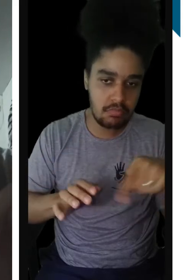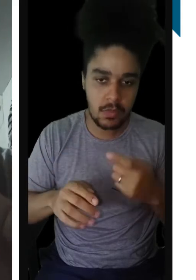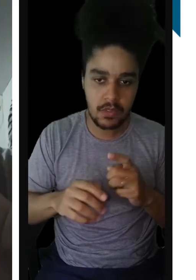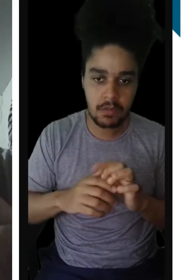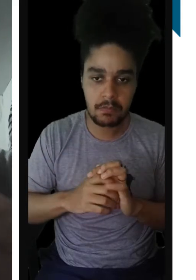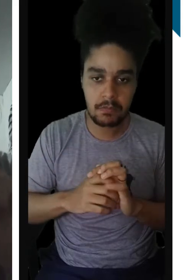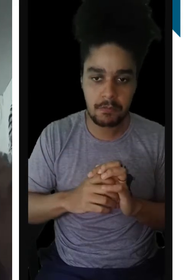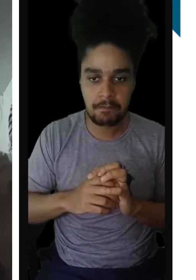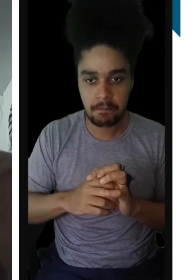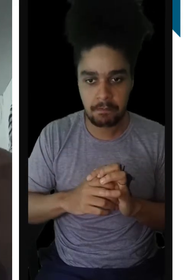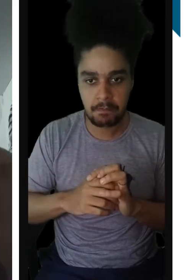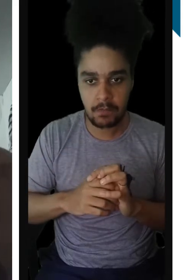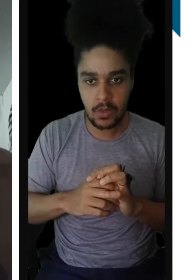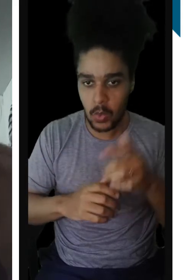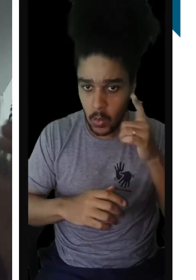para você